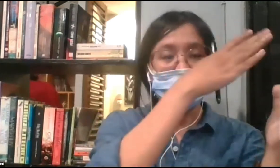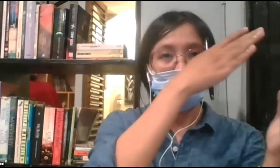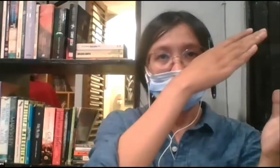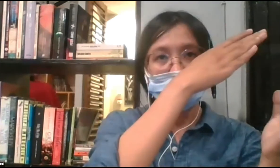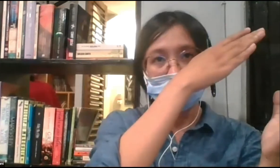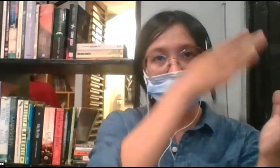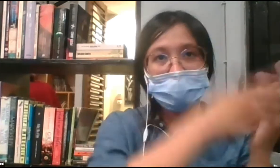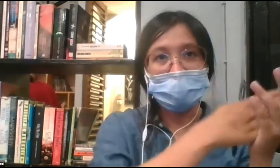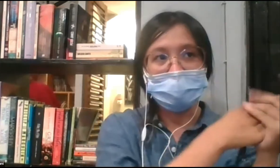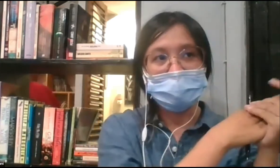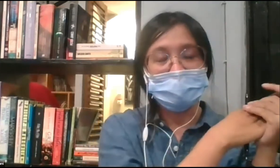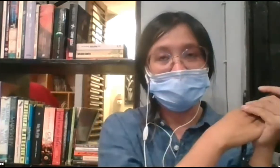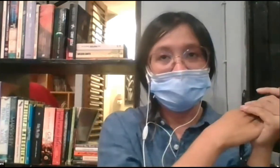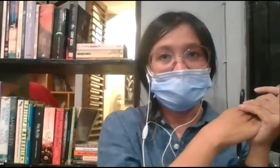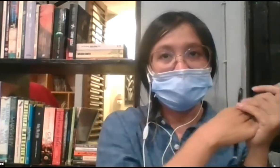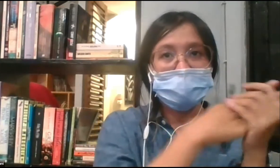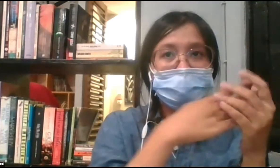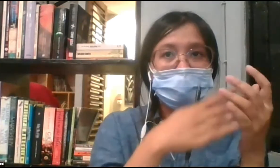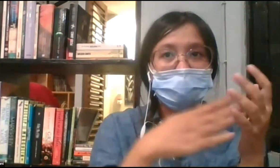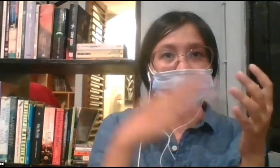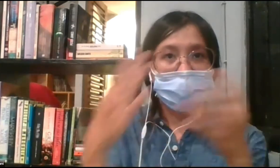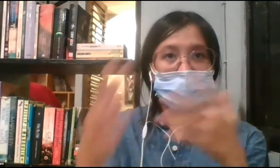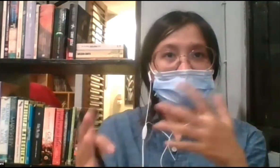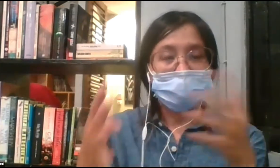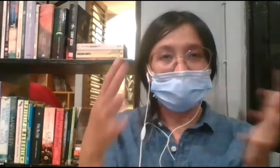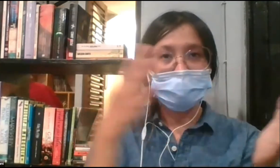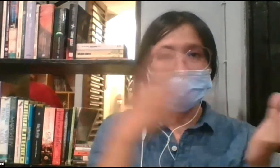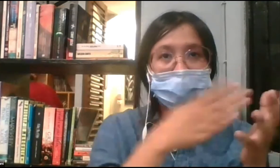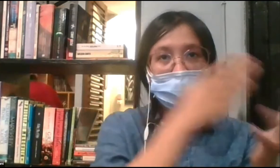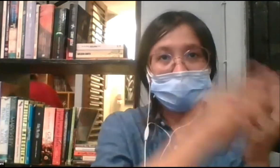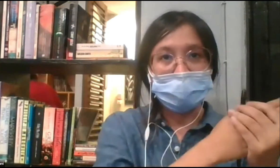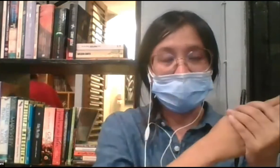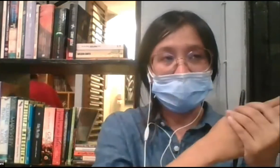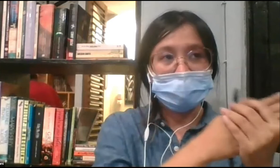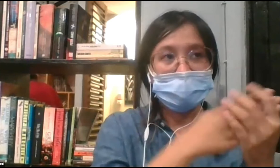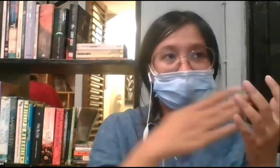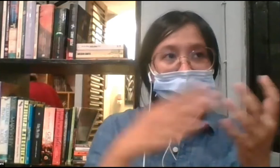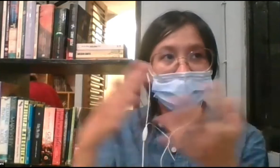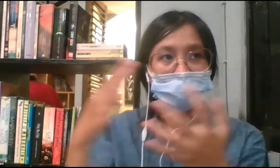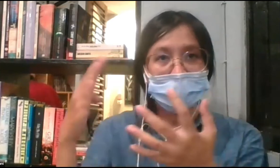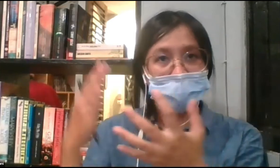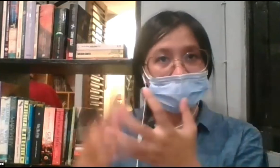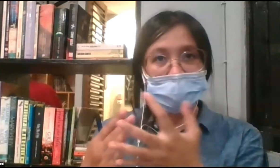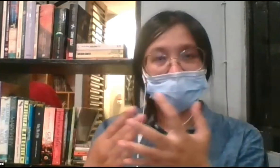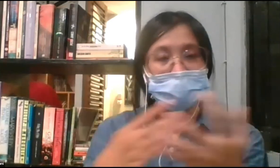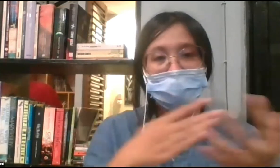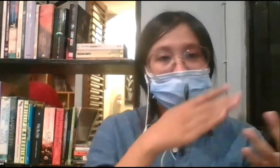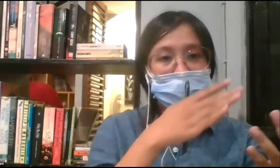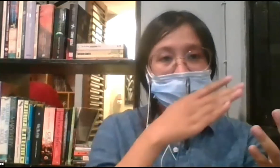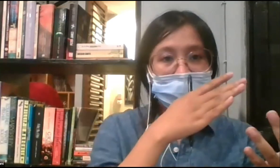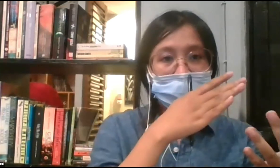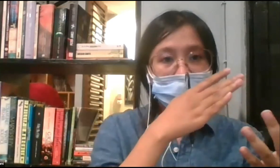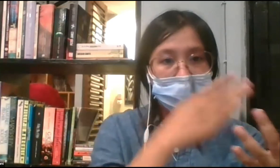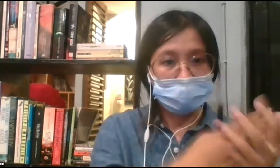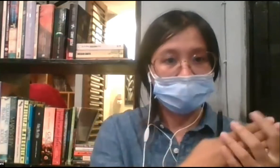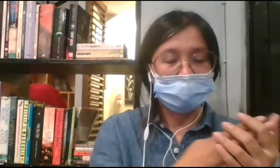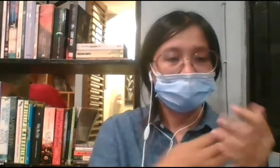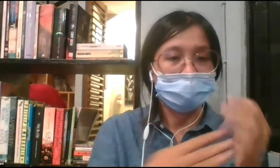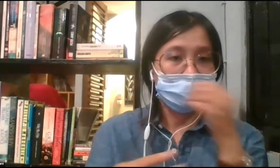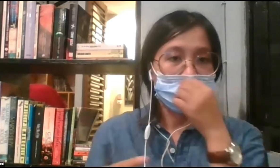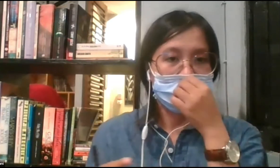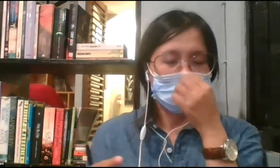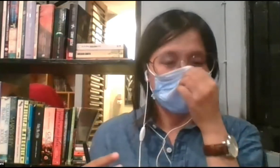di online, apa yang muncul di koran itu nggak muncul di online, apa yang muncul di majalah itu nggak muncul di